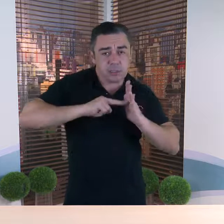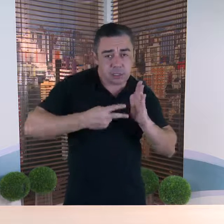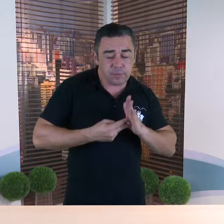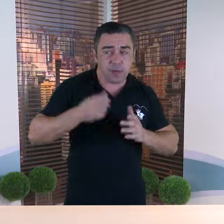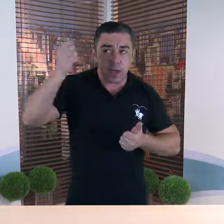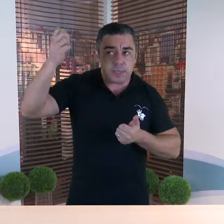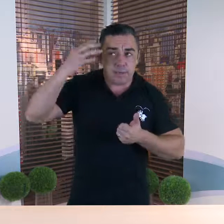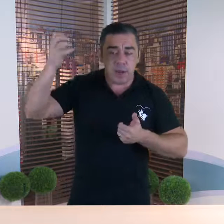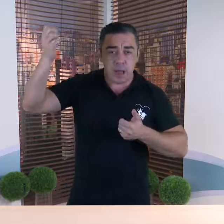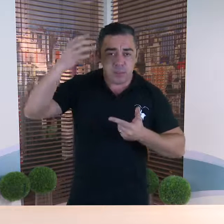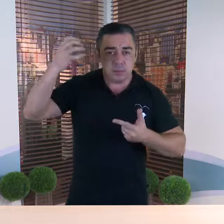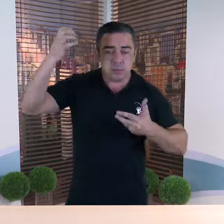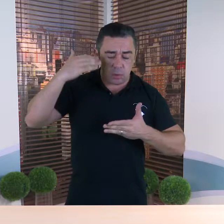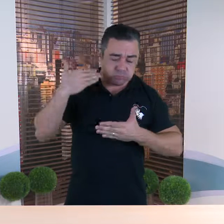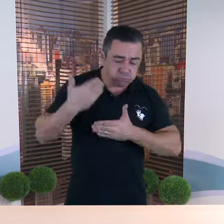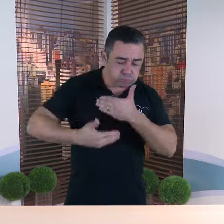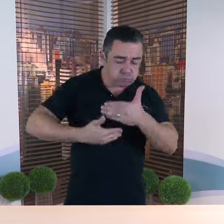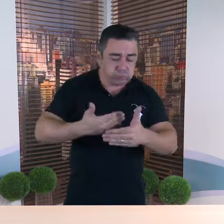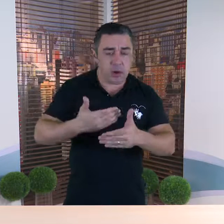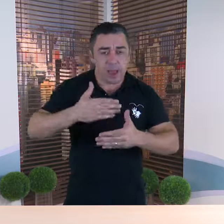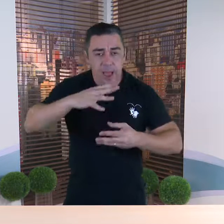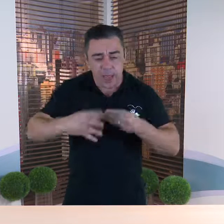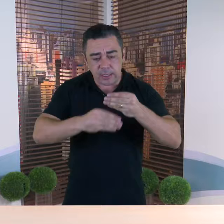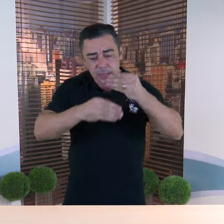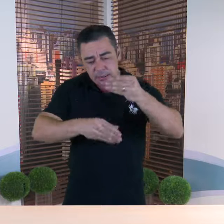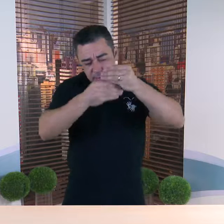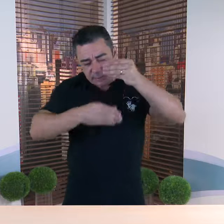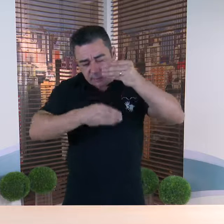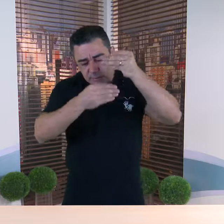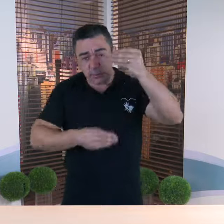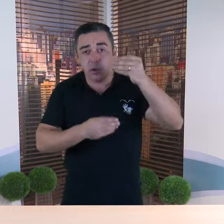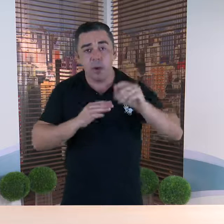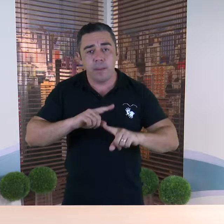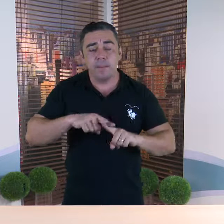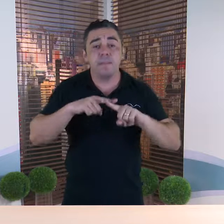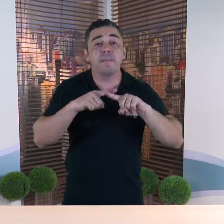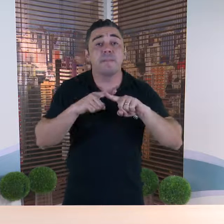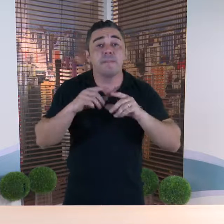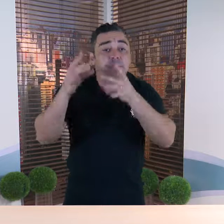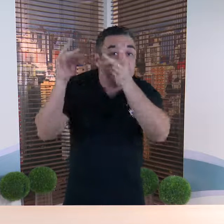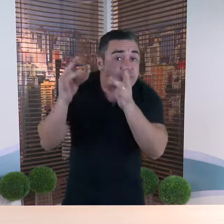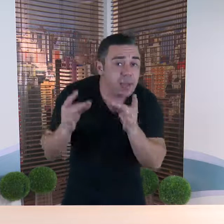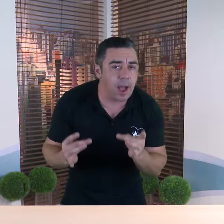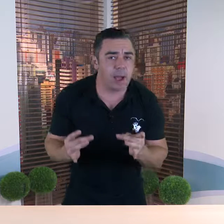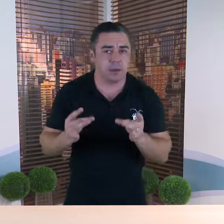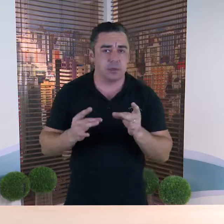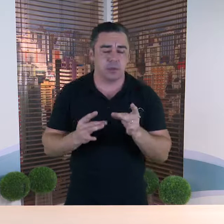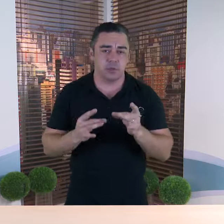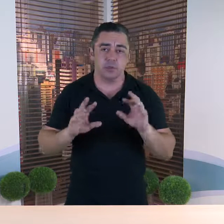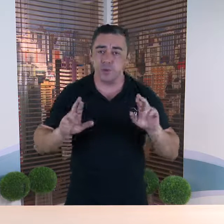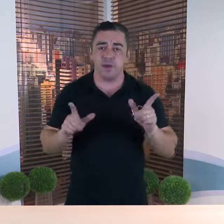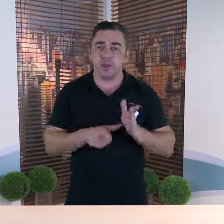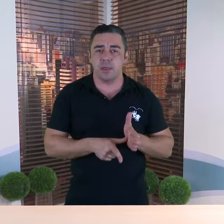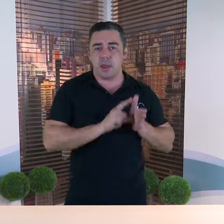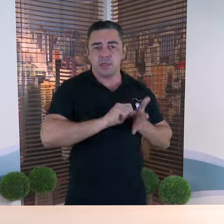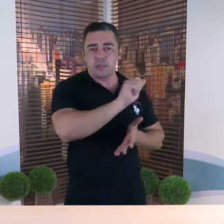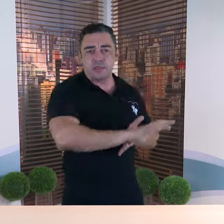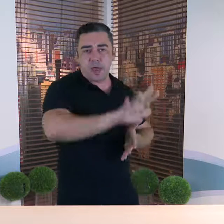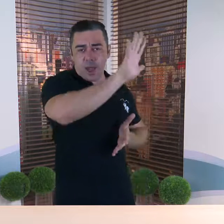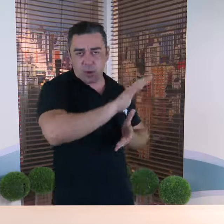as revelações posteriores acrescentarem mais detalhes às anteriores. É bom destacar que